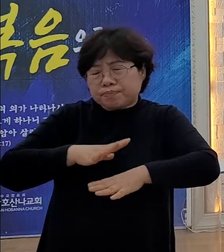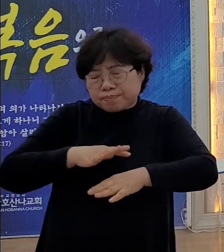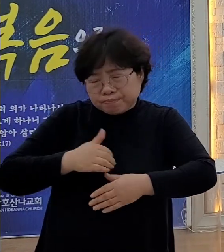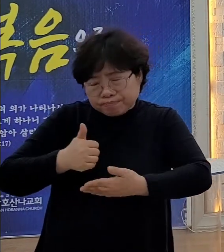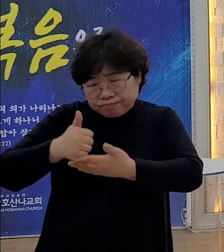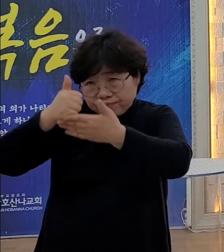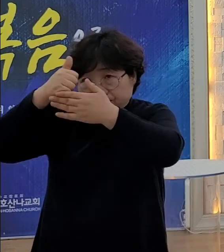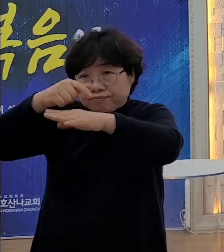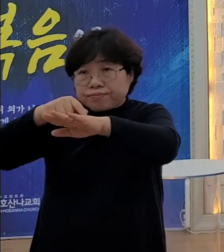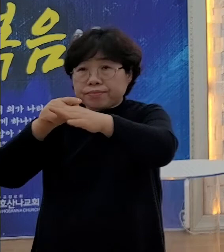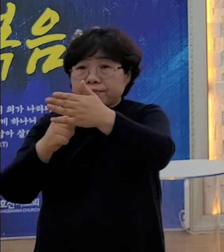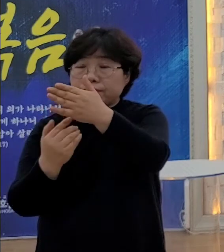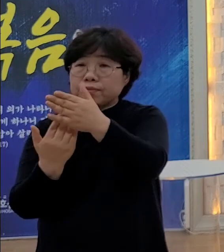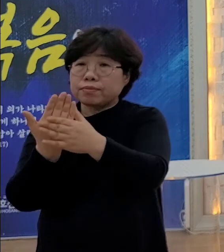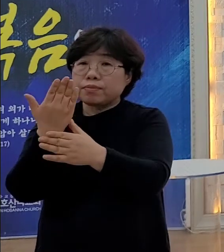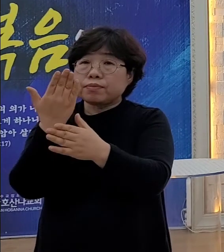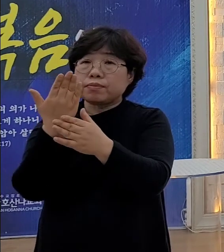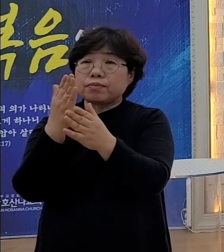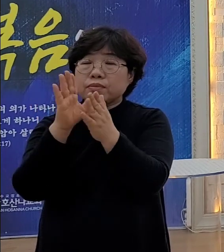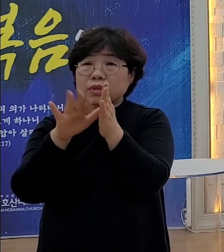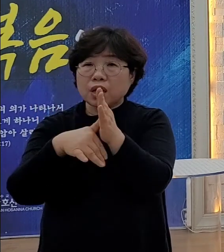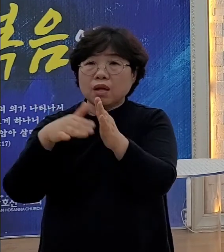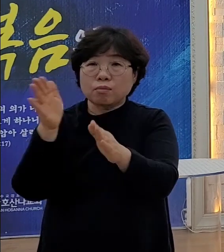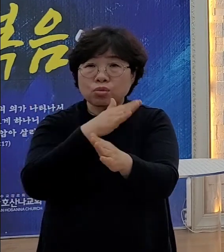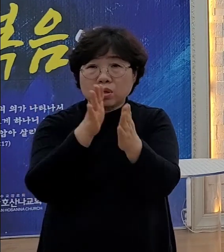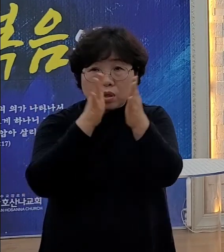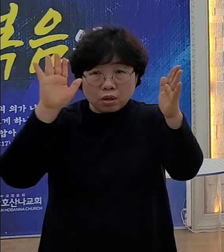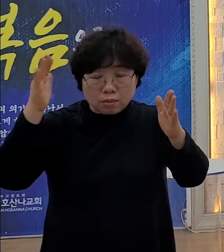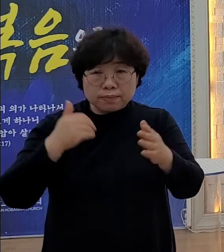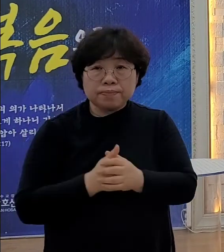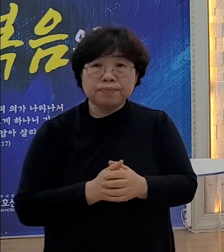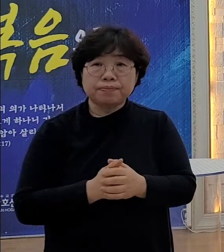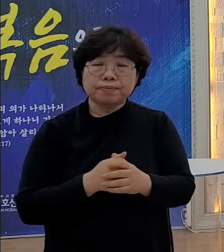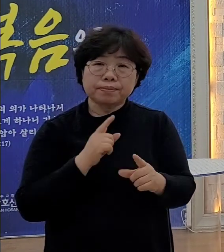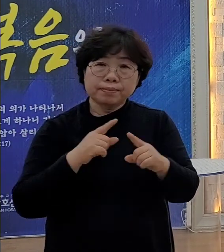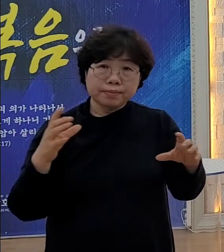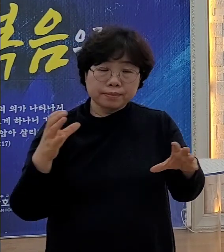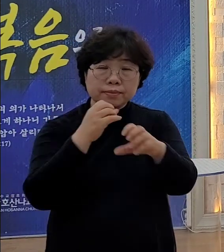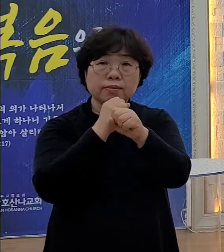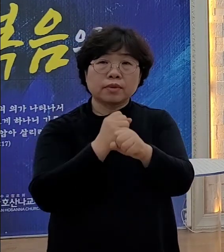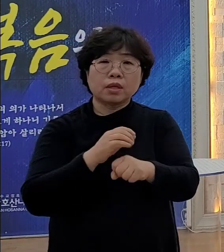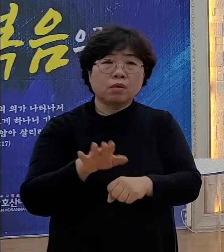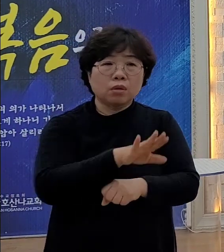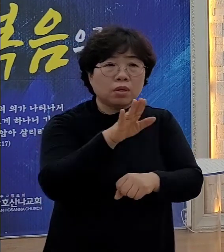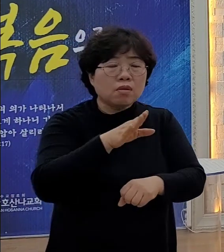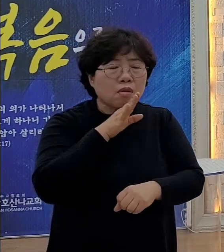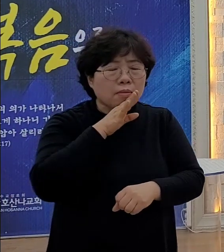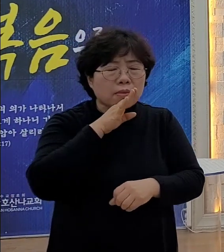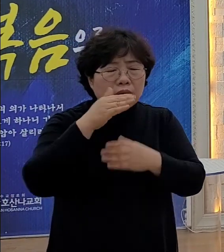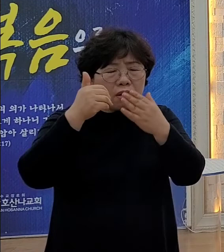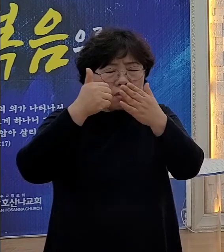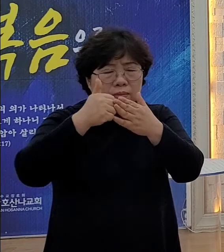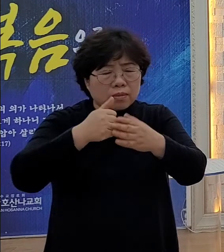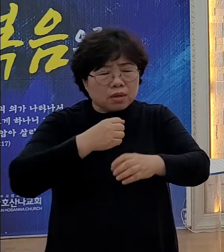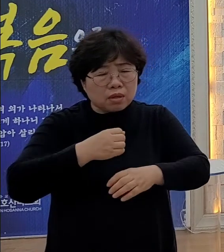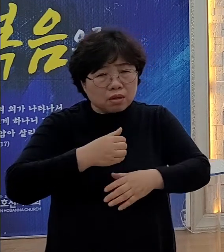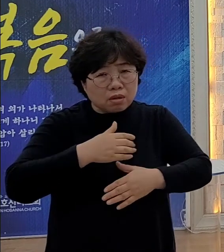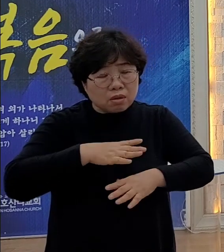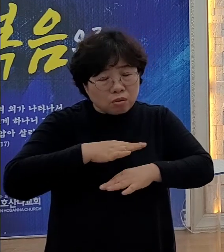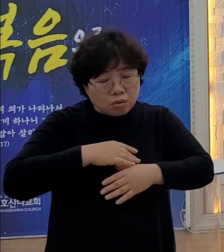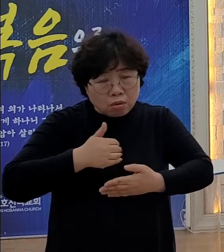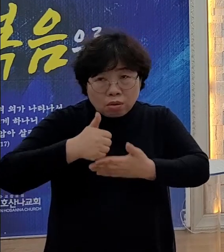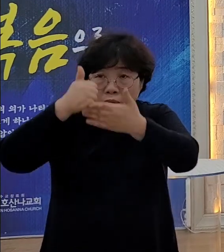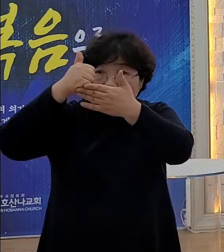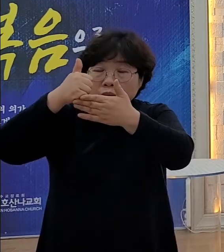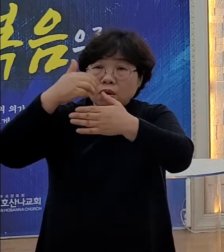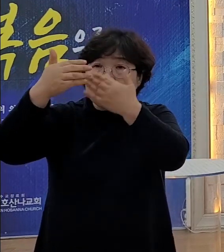두려워하는 이 경외에서부터 출발하는 줄로 믿습니다. 말씀을 마칩니다. 우리가 정말 이 하나님을 경외하고